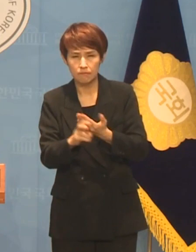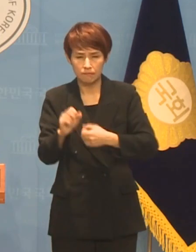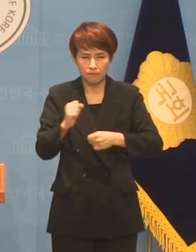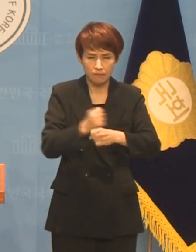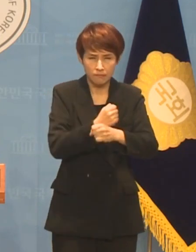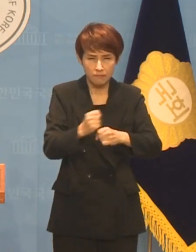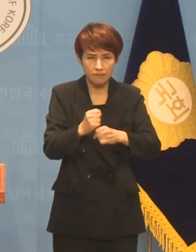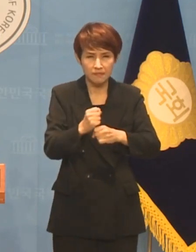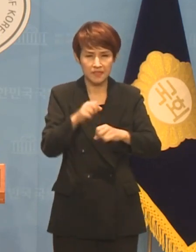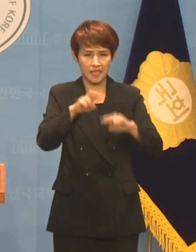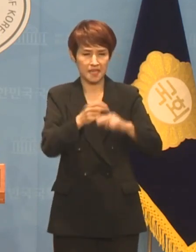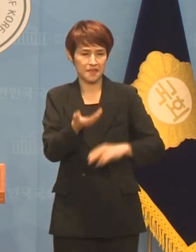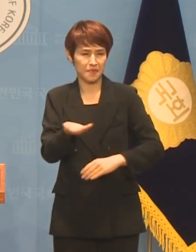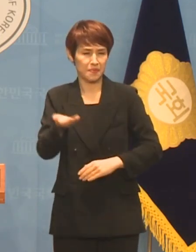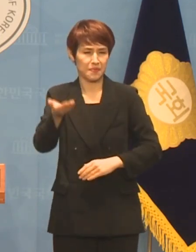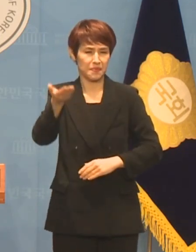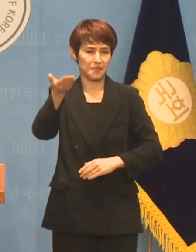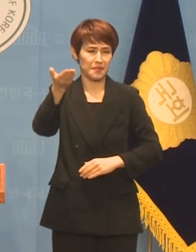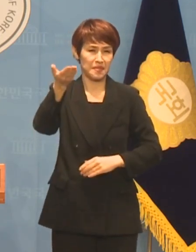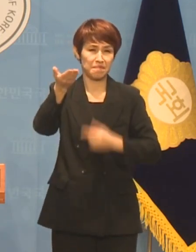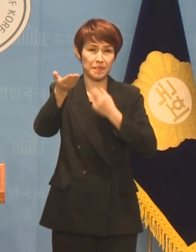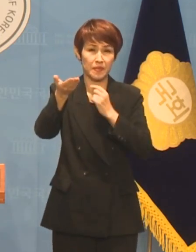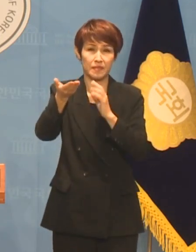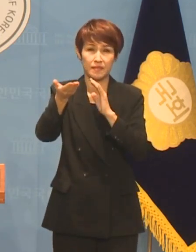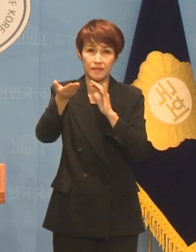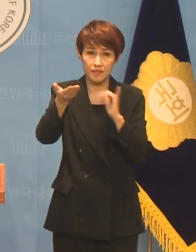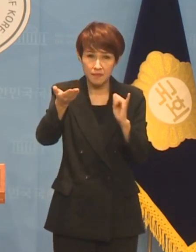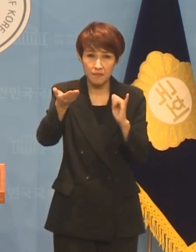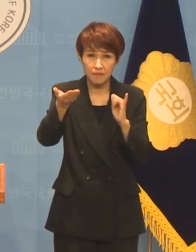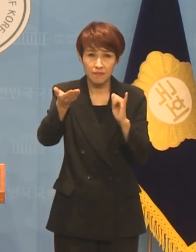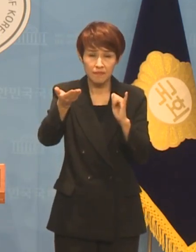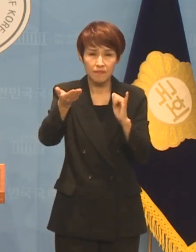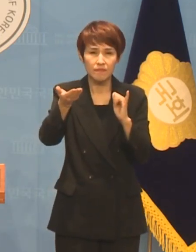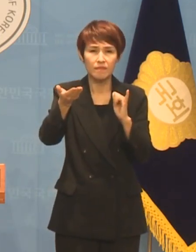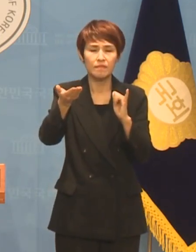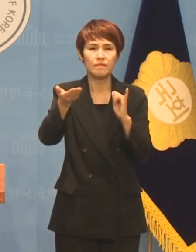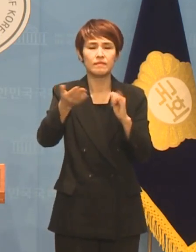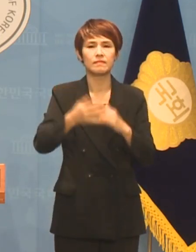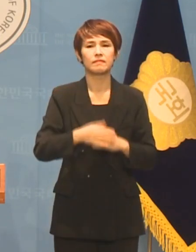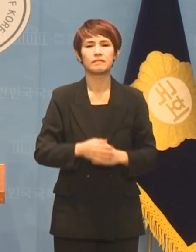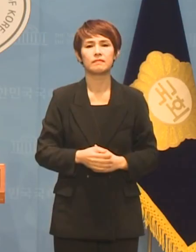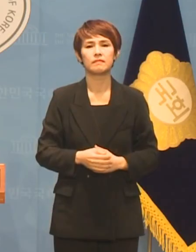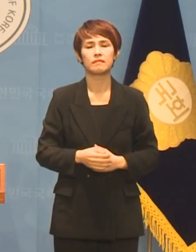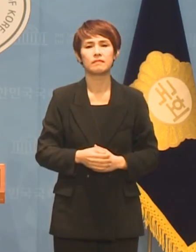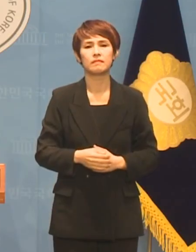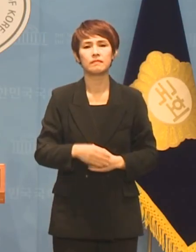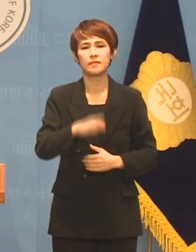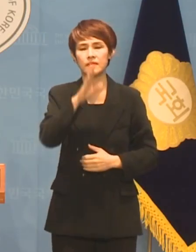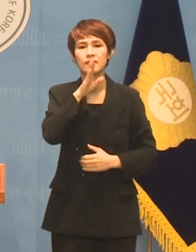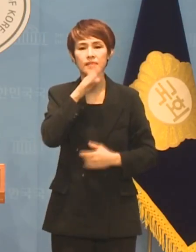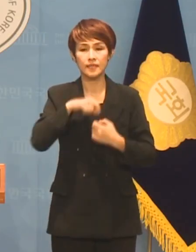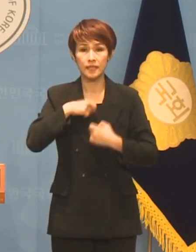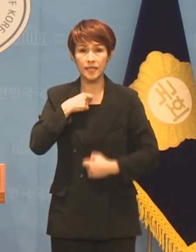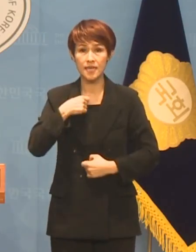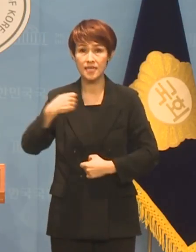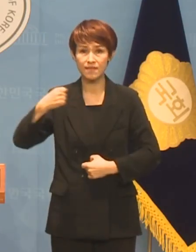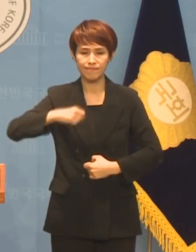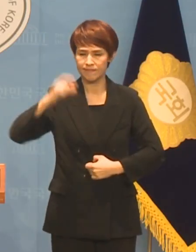출세를 도모한 범죄자가 생각하는 것보다 진실의 힘은 훨씬 크고